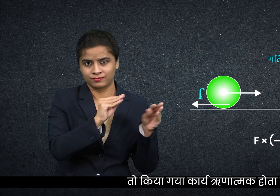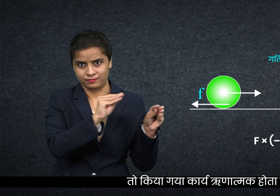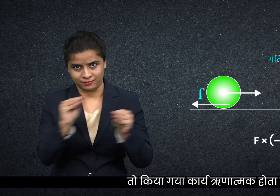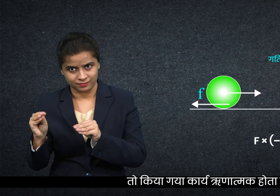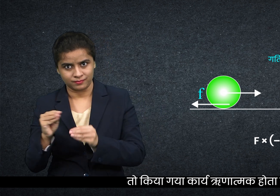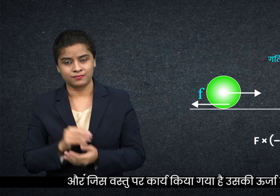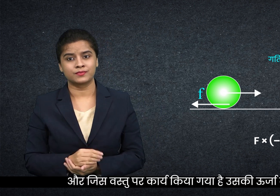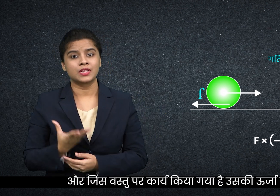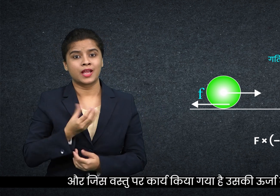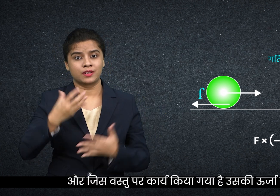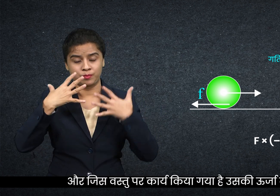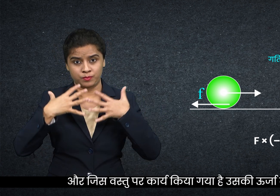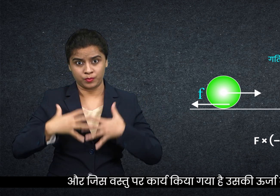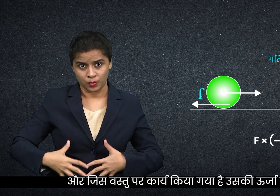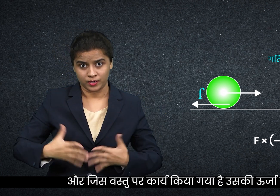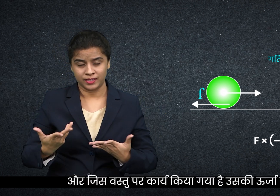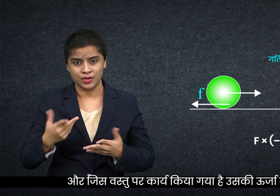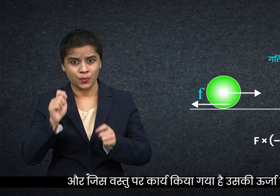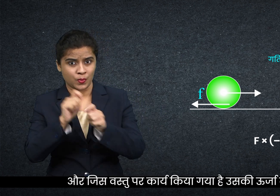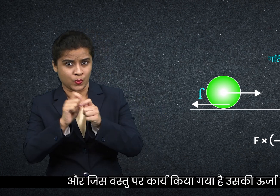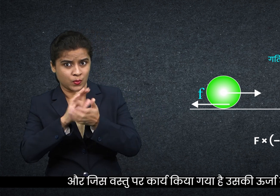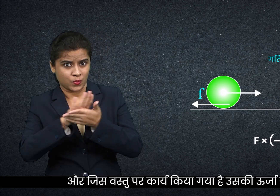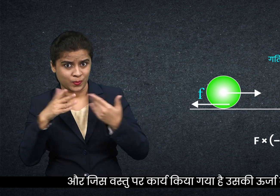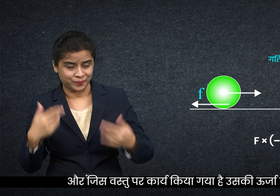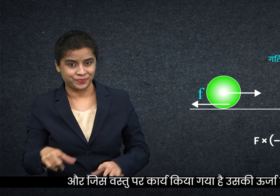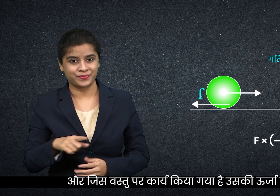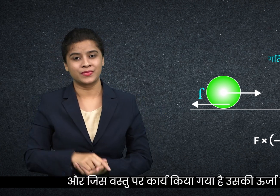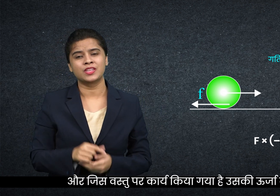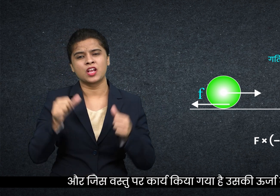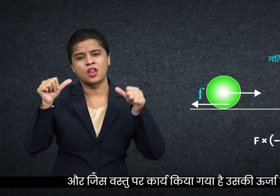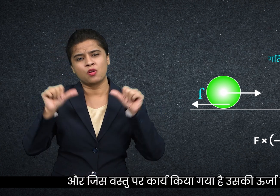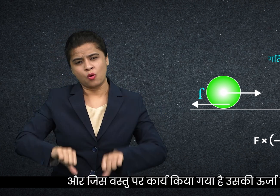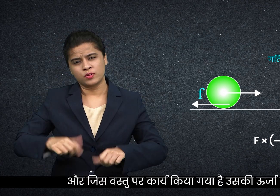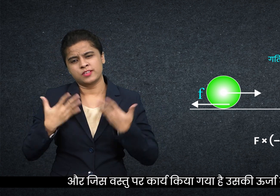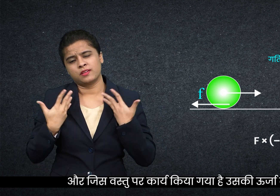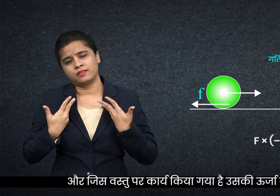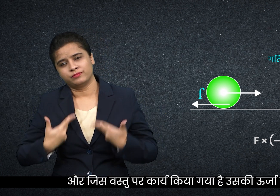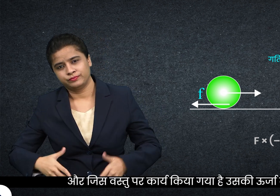ऋणात्मक होता है और जिस वस्तु पर कार्य किया गया है उसकी ऊर्जा नष्ट हो जाती है।